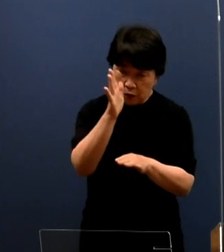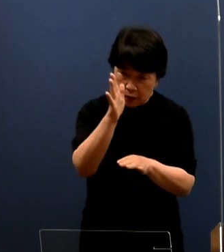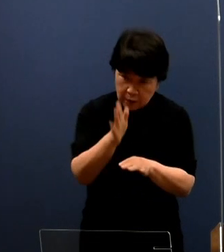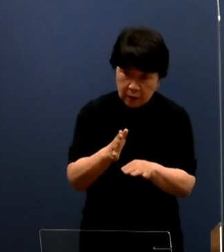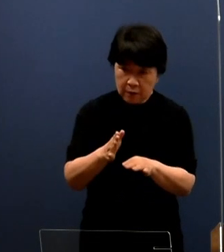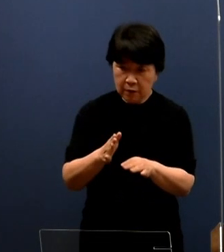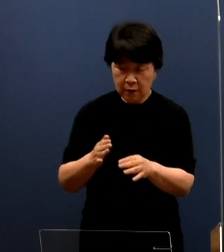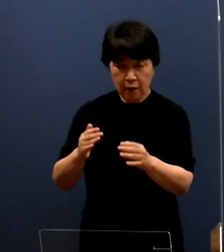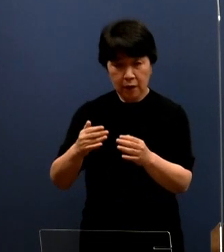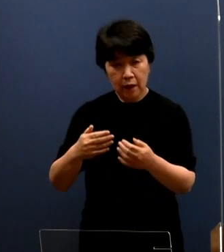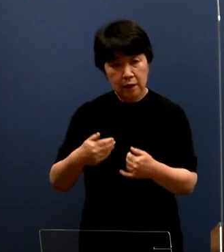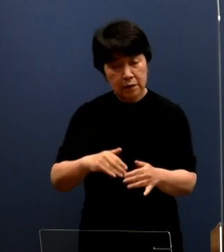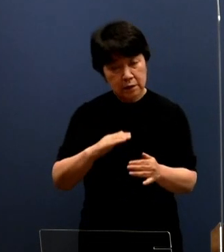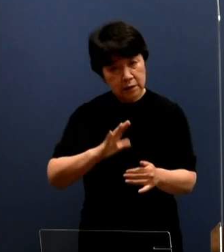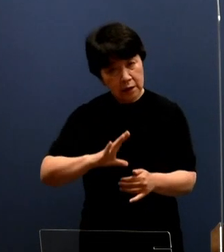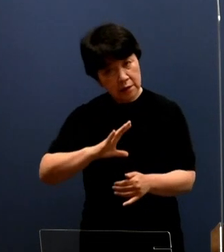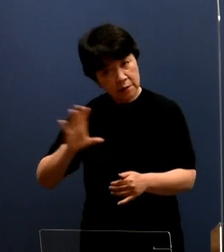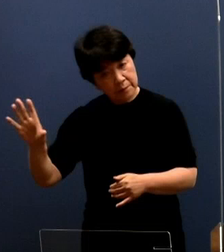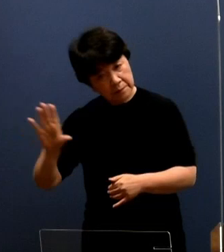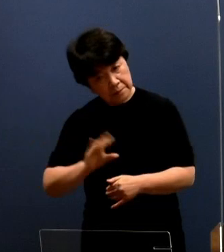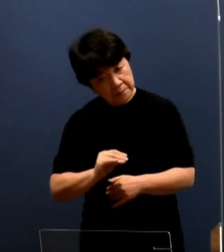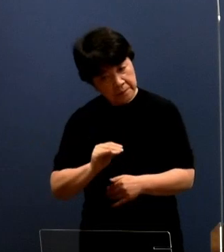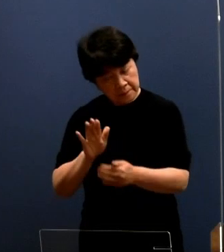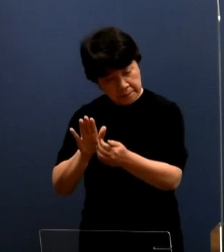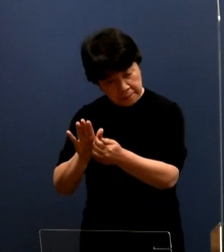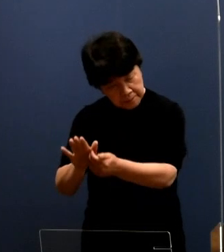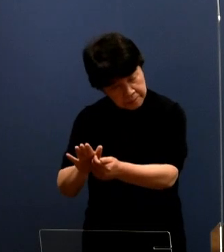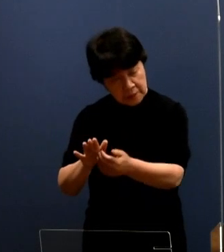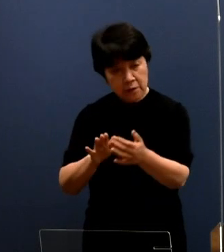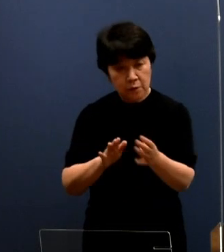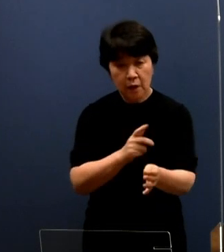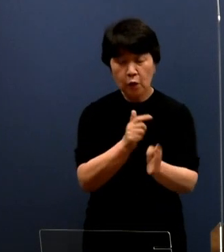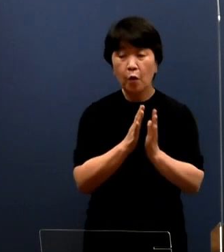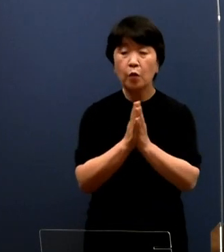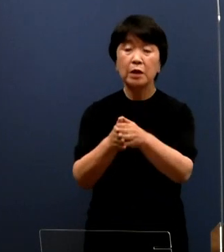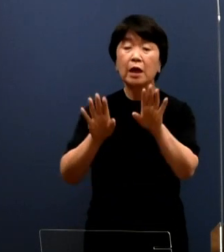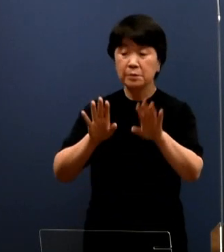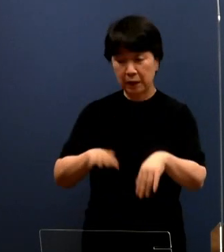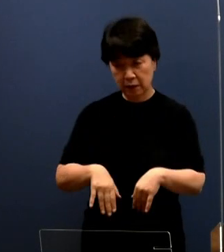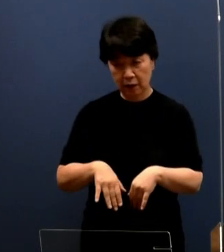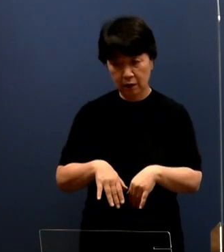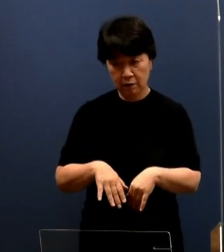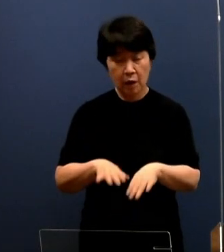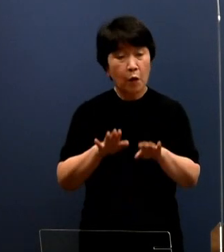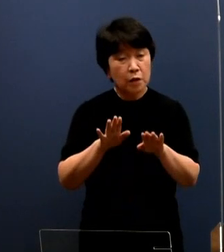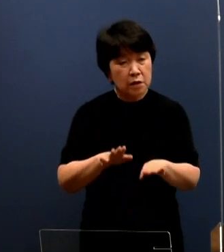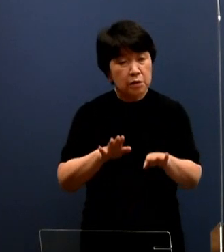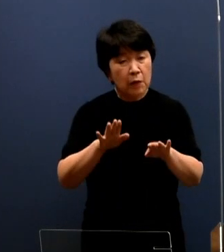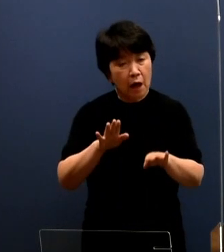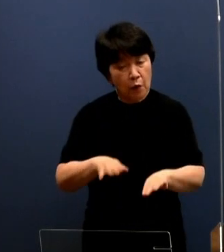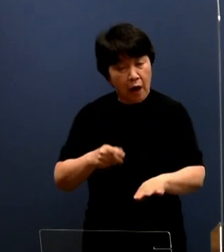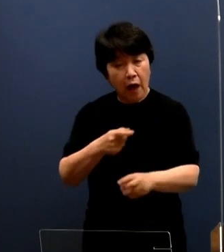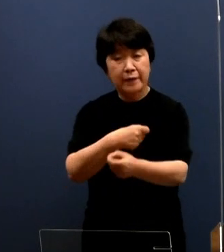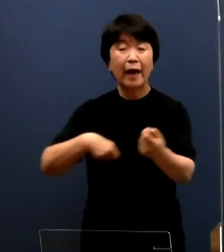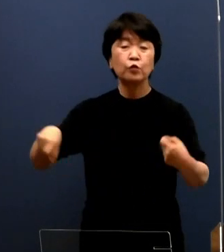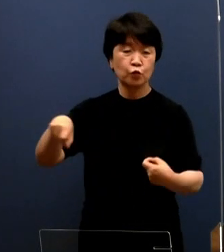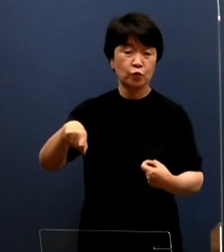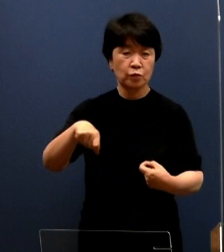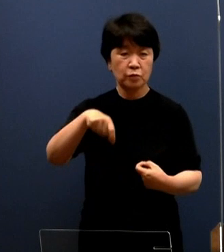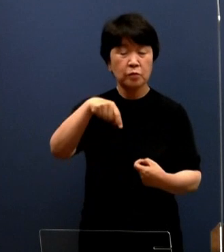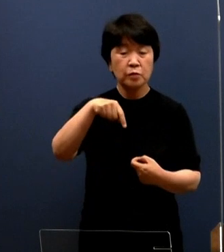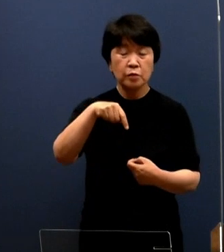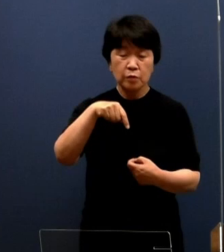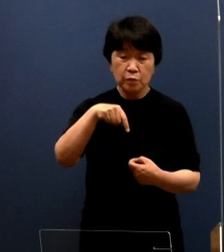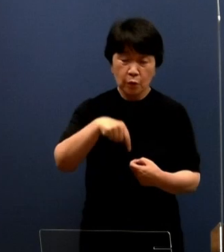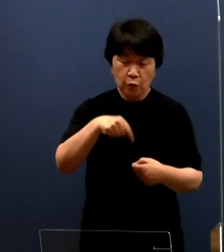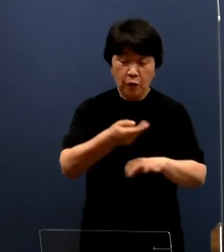帰省の自粛とかということをお願いしてましたけれども、まあ、今回は今、どっちかというと逆というか、逆ですよね。